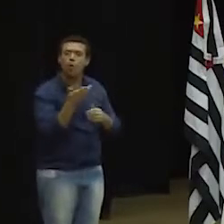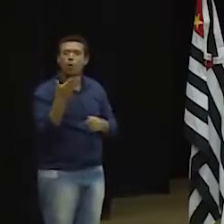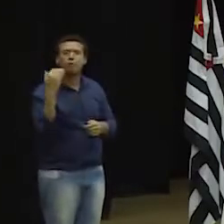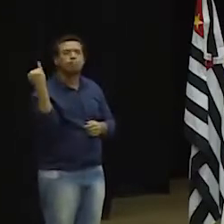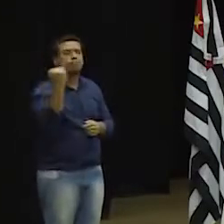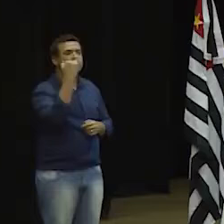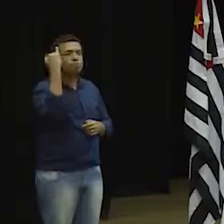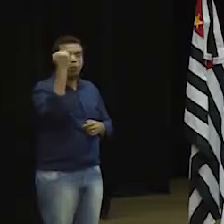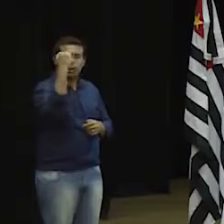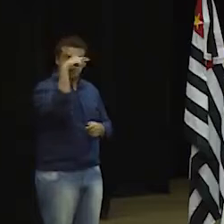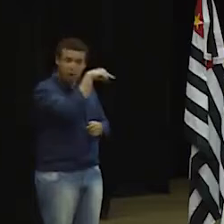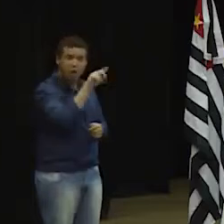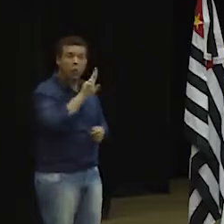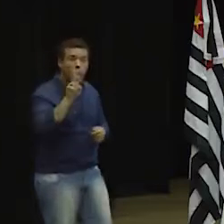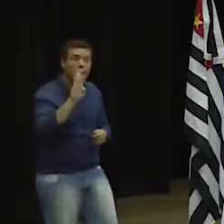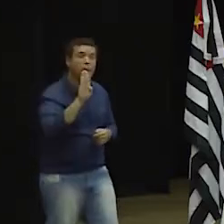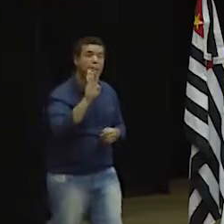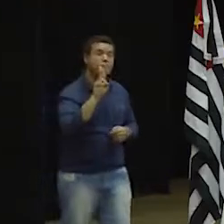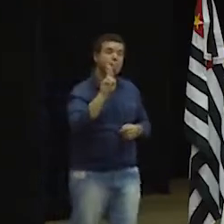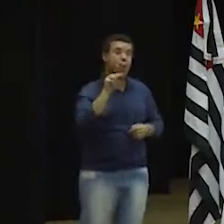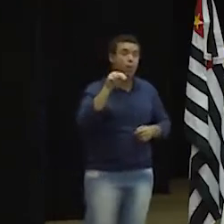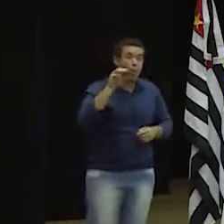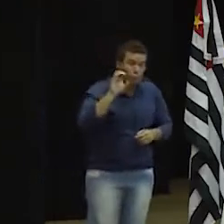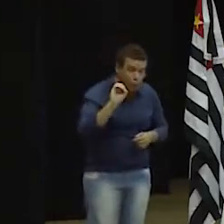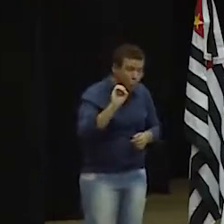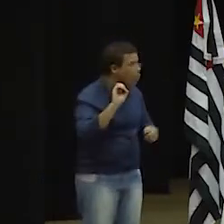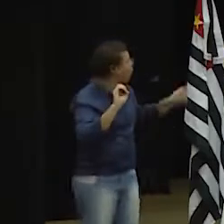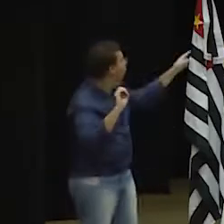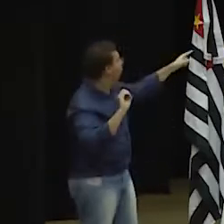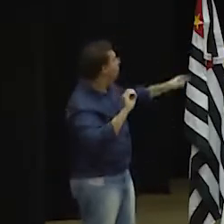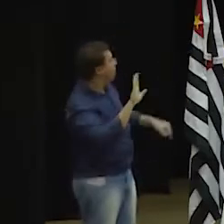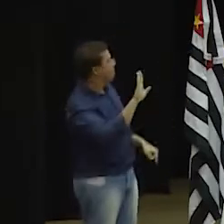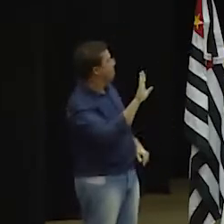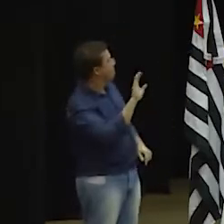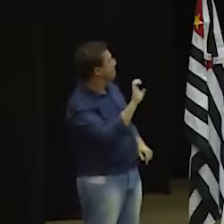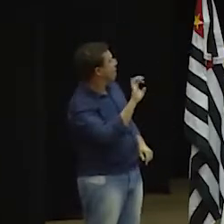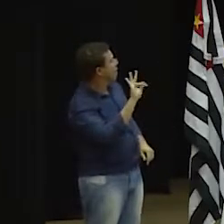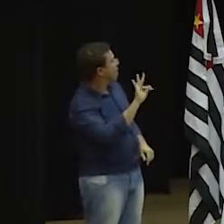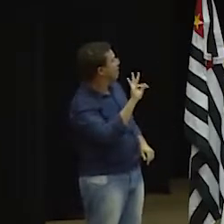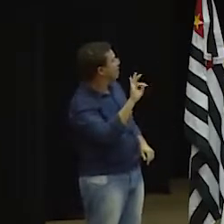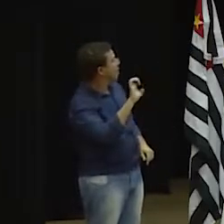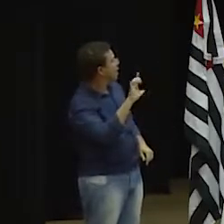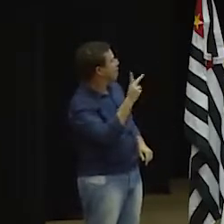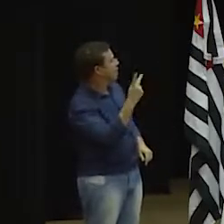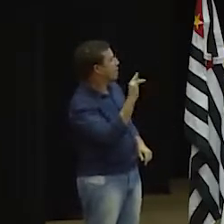Então eu usei um autor muito importante, que é o Bruno Bettelheim.